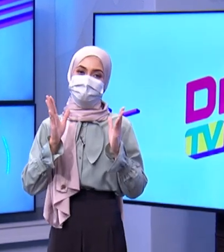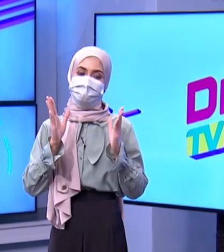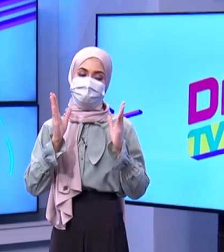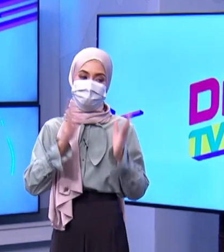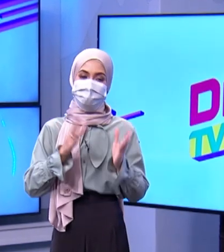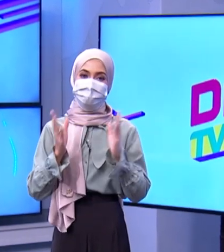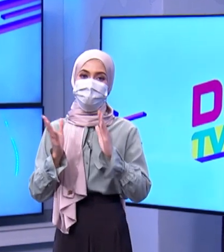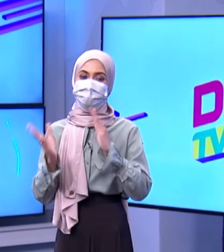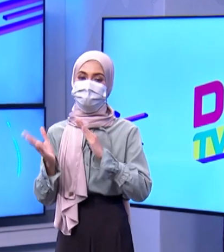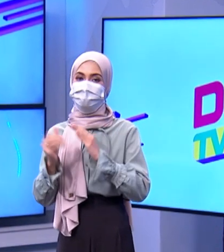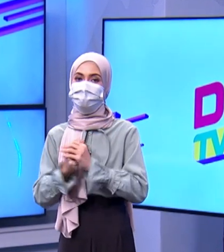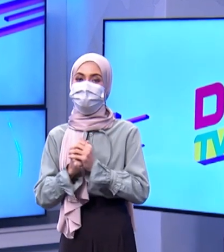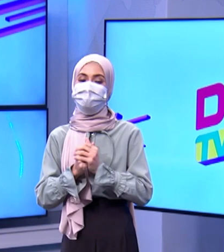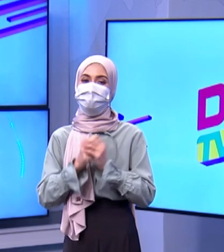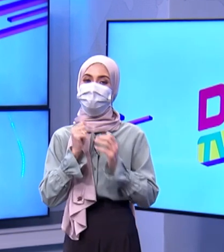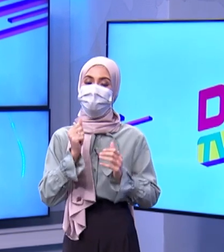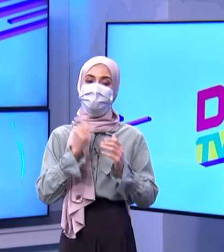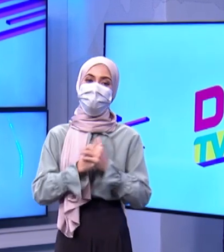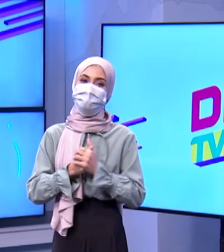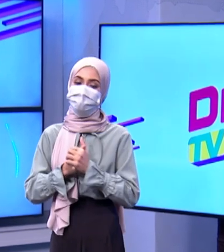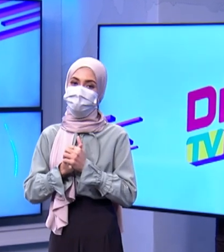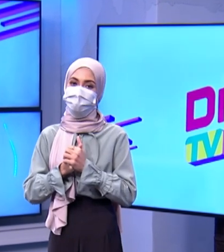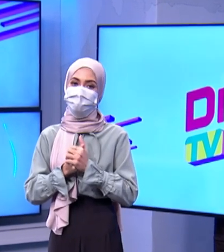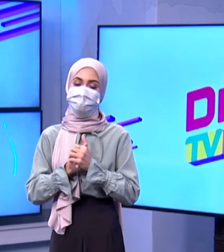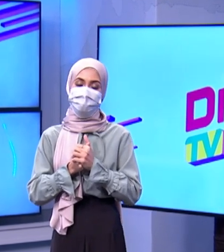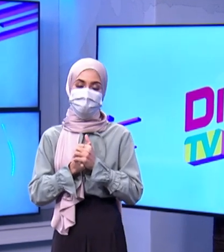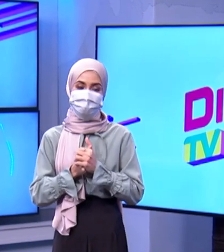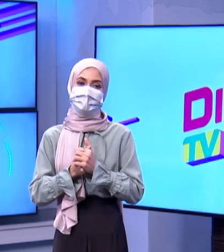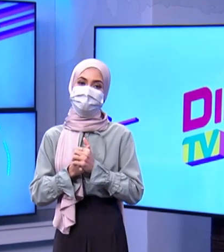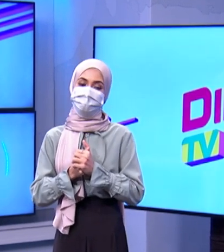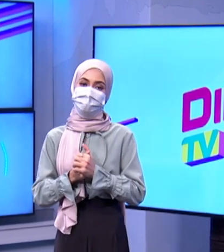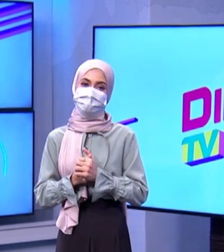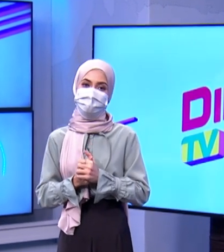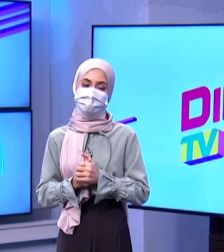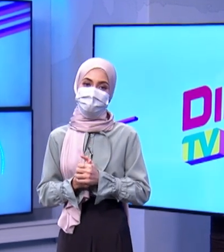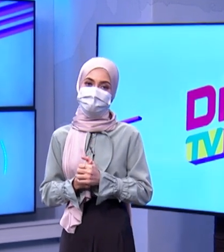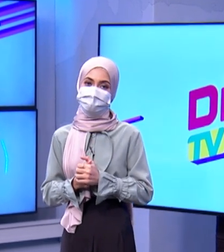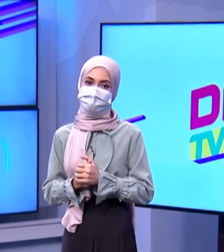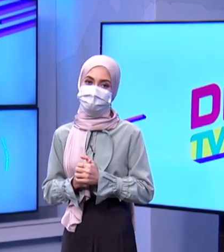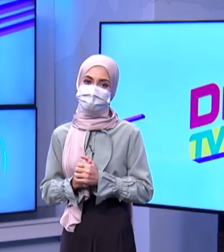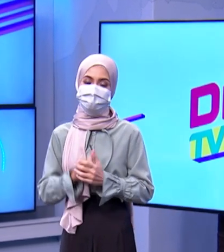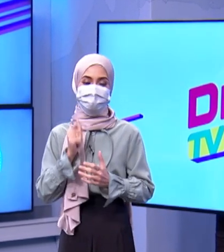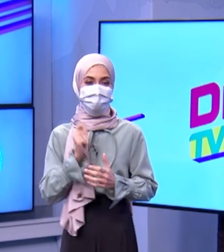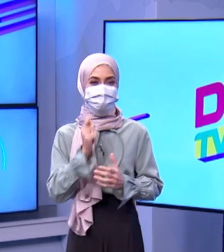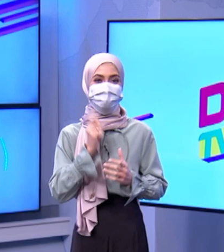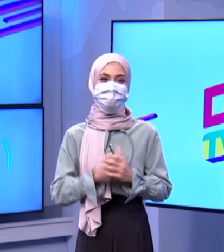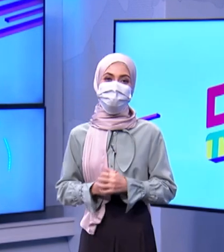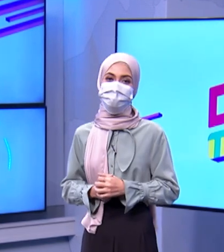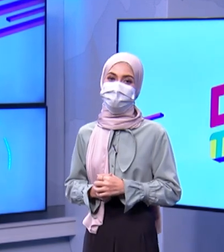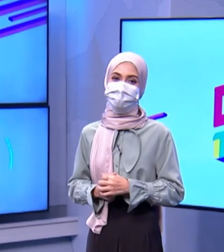diajak dalam bahasa isyarat berani kita ada kawan-kawanku ingat sekolah bekelan khas yang akan bersama-sama gede Siapa agaknya guru yang